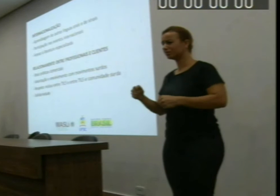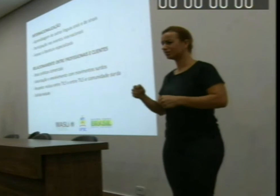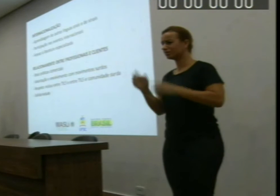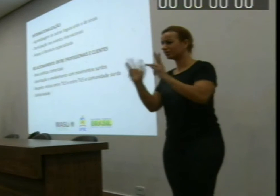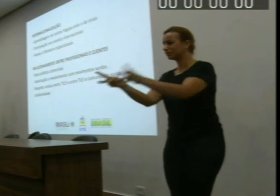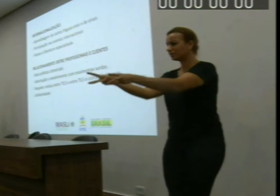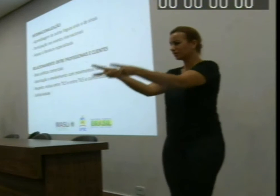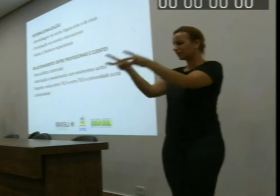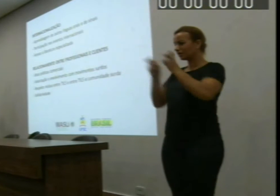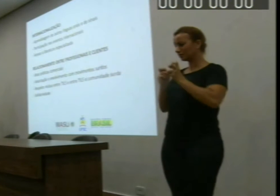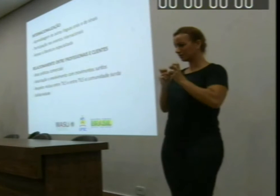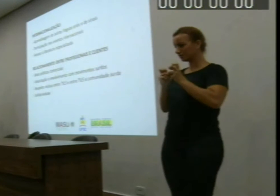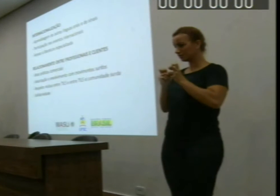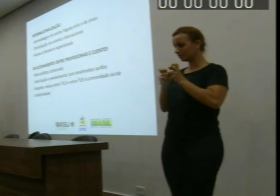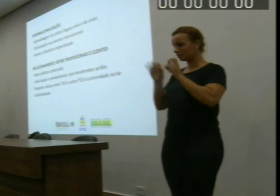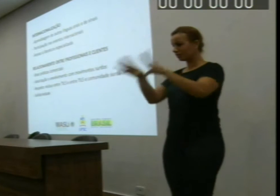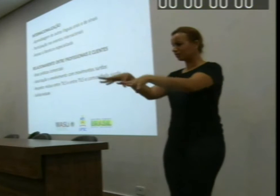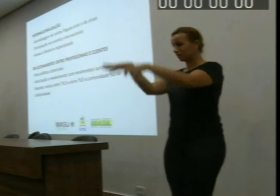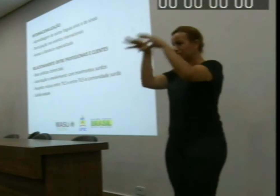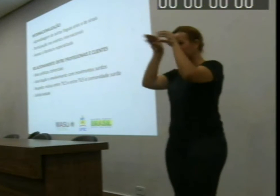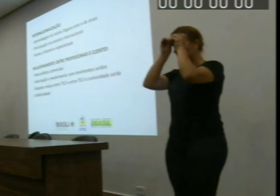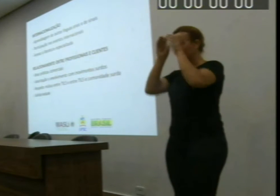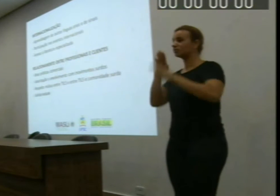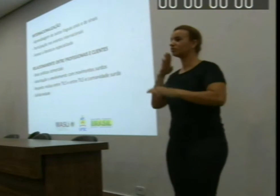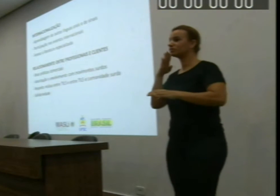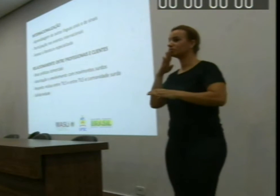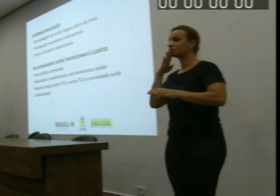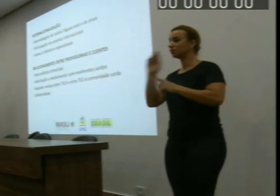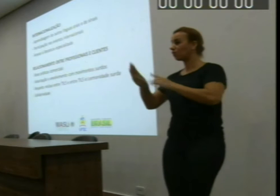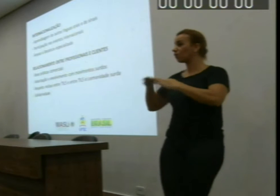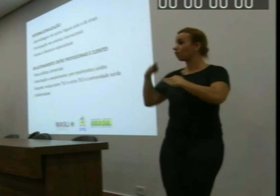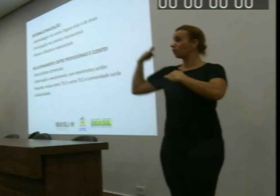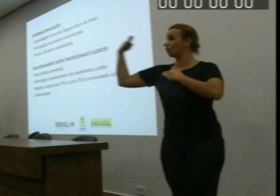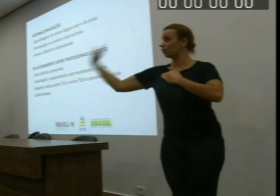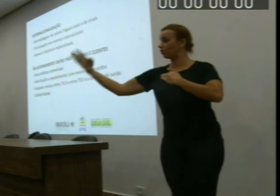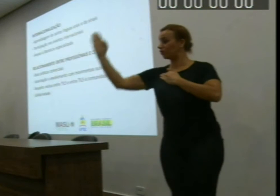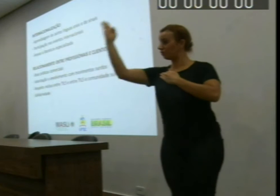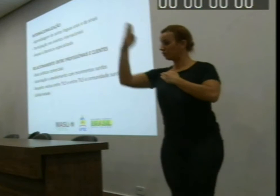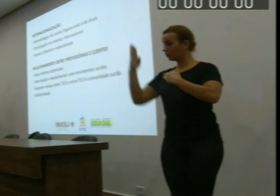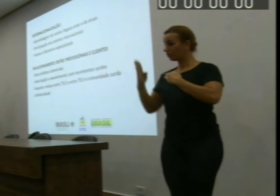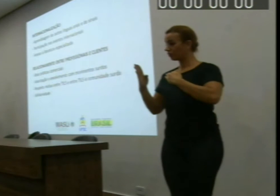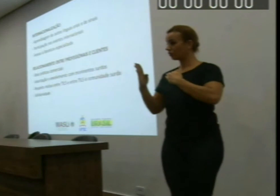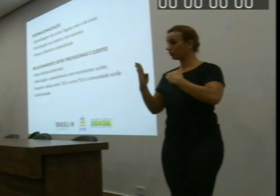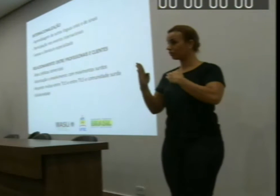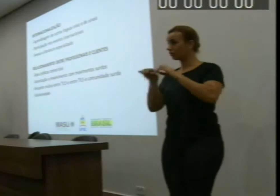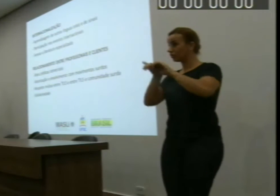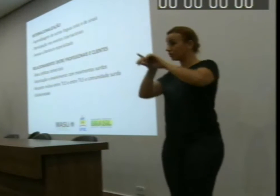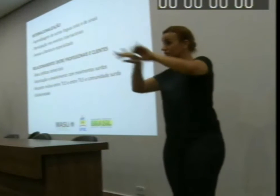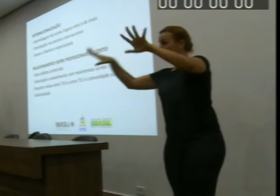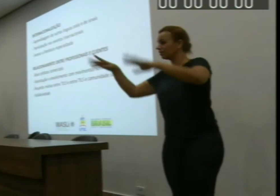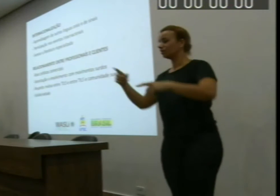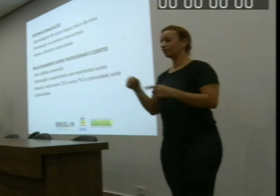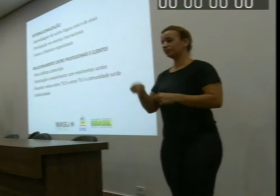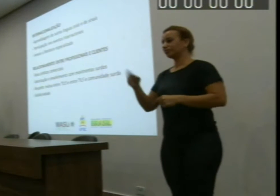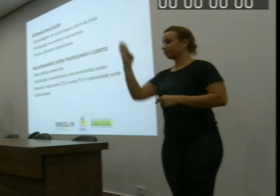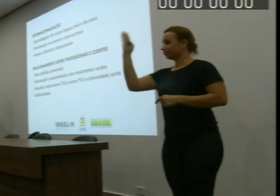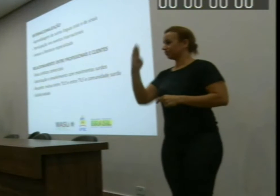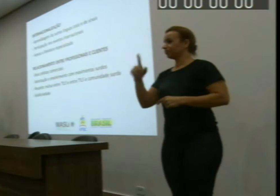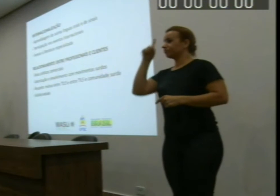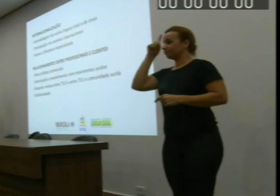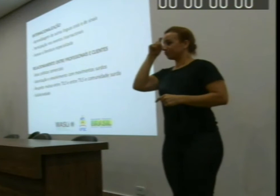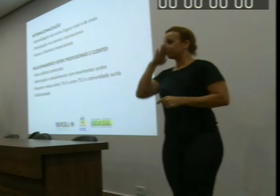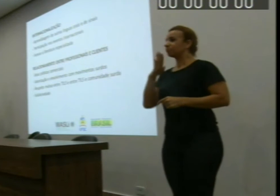acessar muito mais conhecimento fora do Brasil ah do que hoje aqui dentro do Brasil eu digo